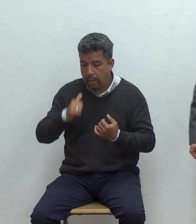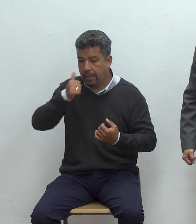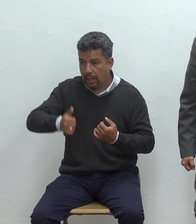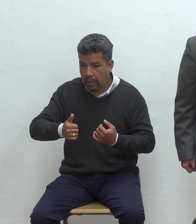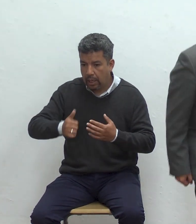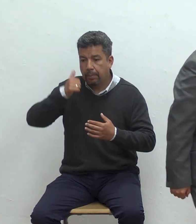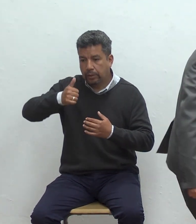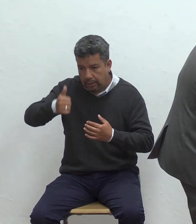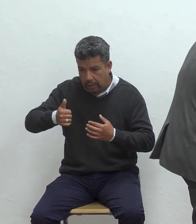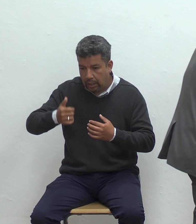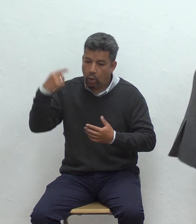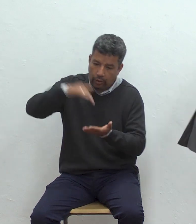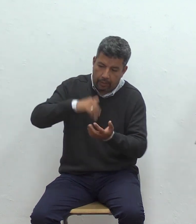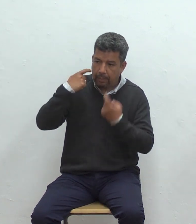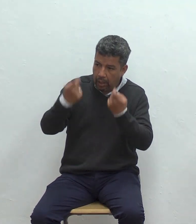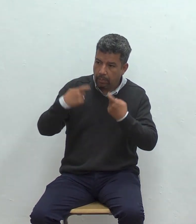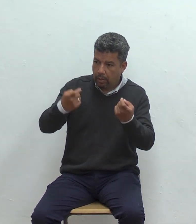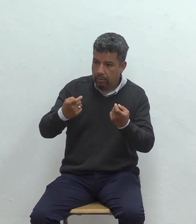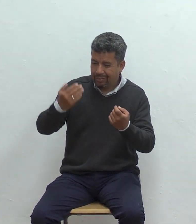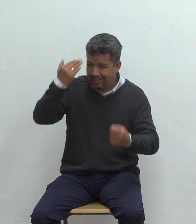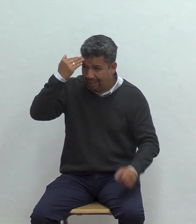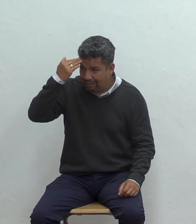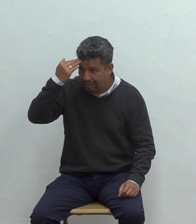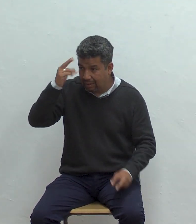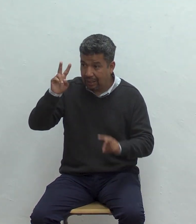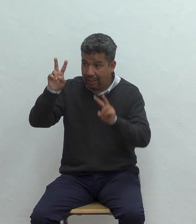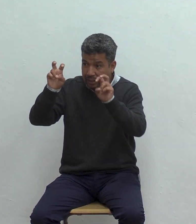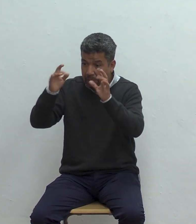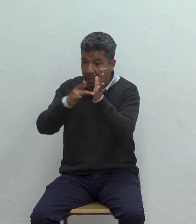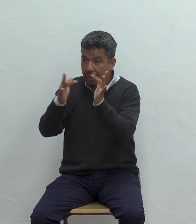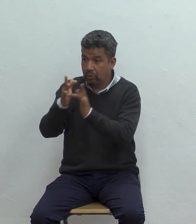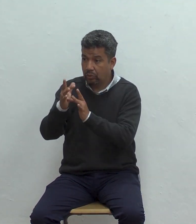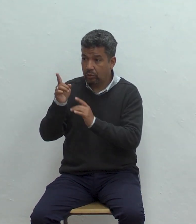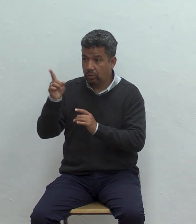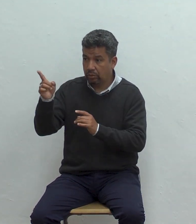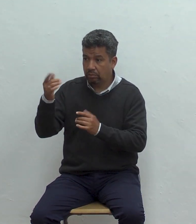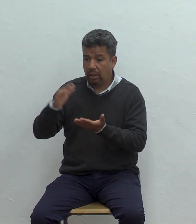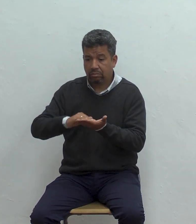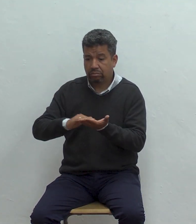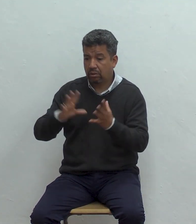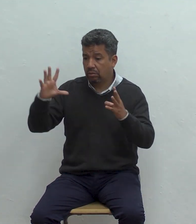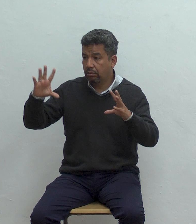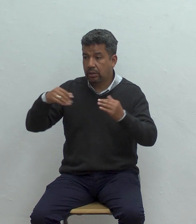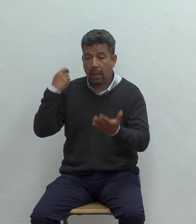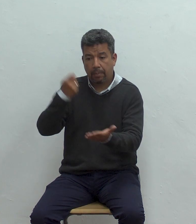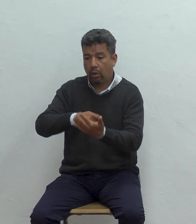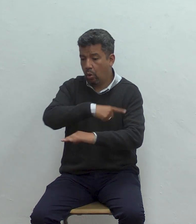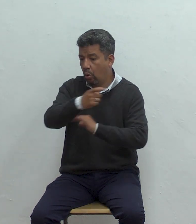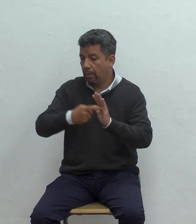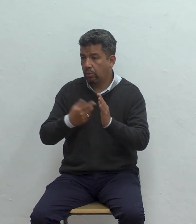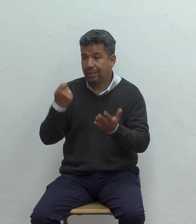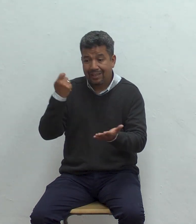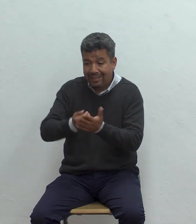puede que pasado mañana y vuelve a pecar. Pero ¿sabe qué? En cuanto a Jesús, ¿qué? Ya todo fue consumado. Él ya pagó por los